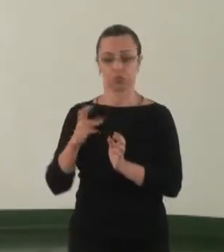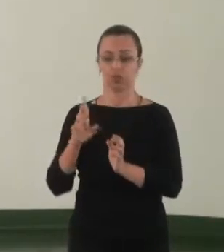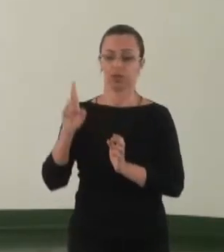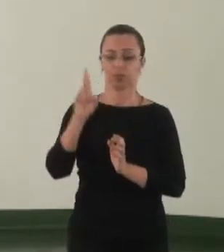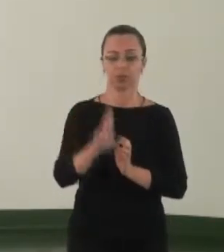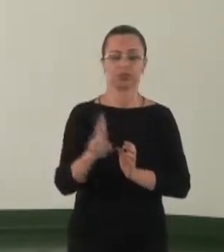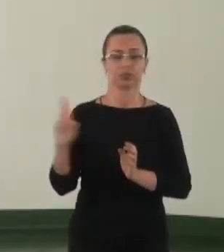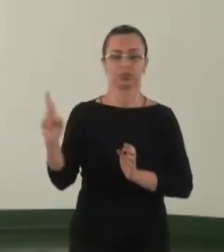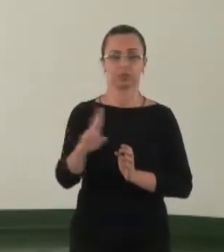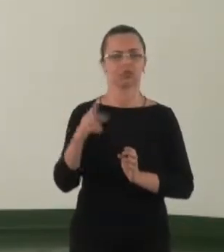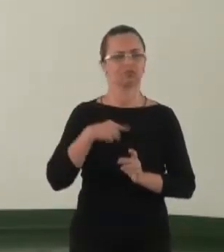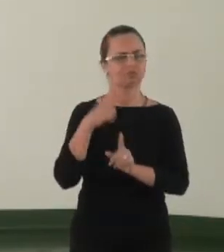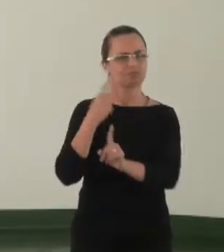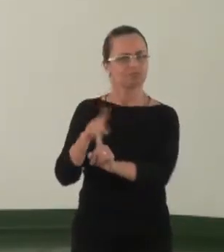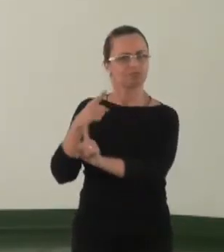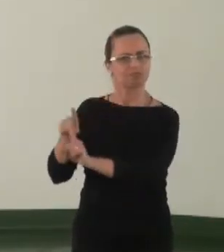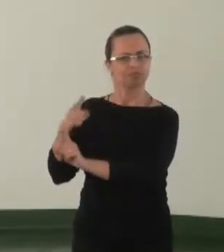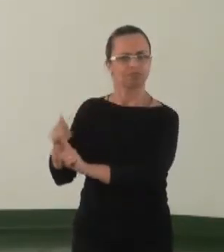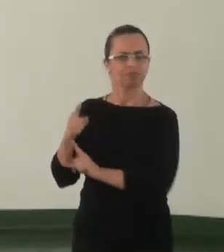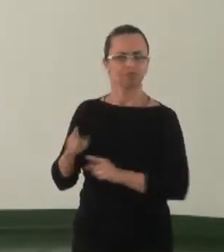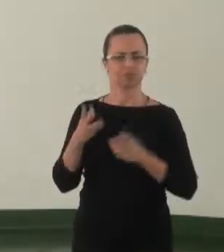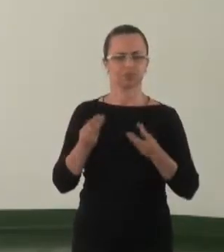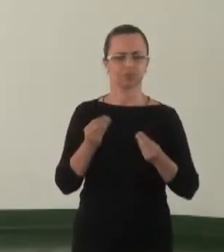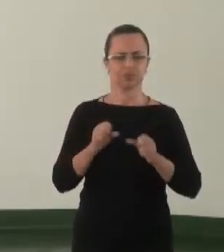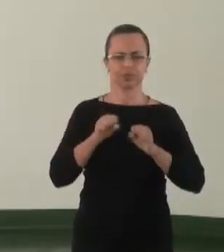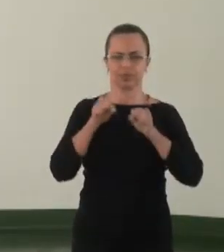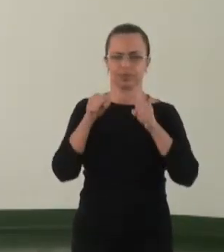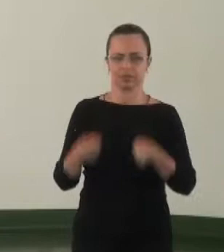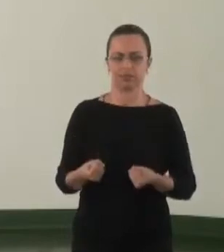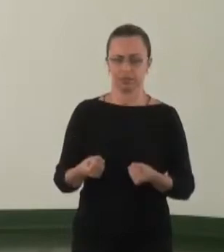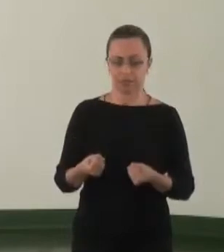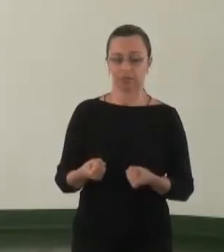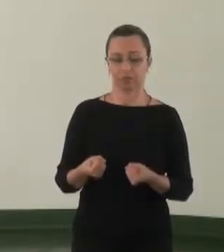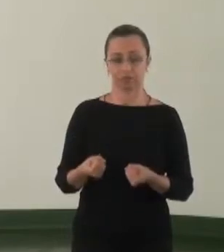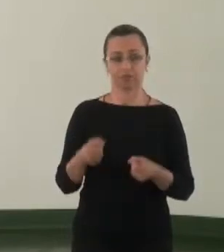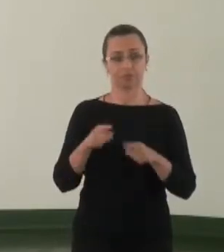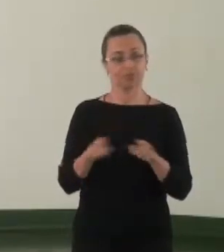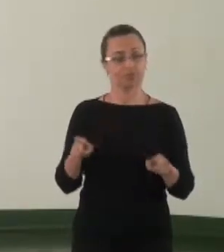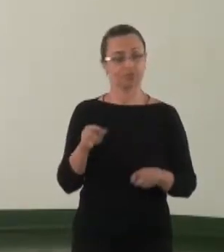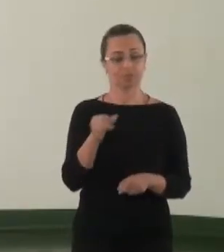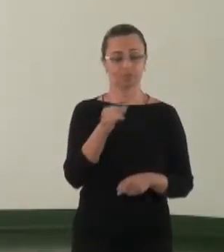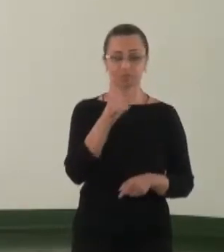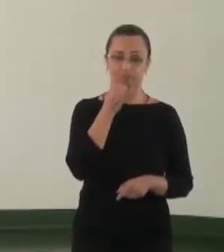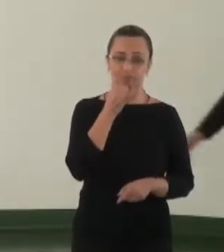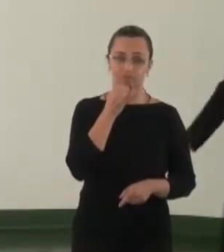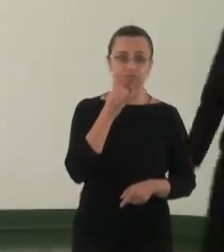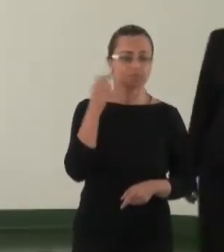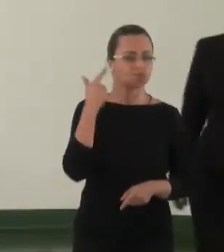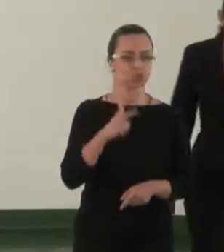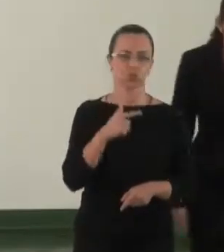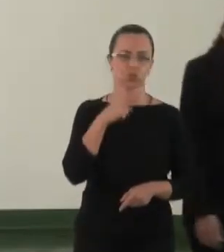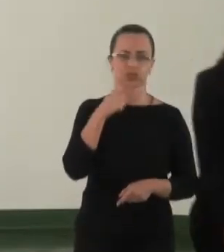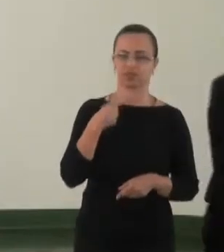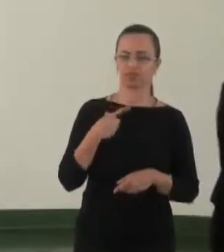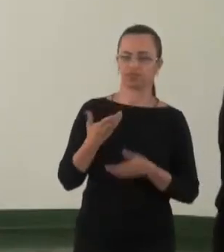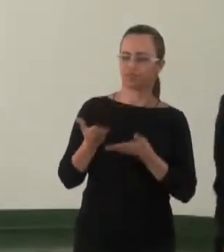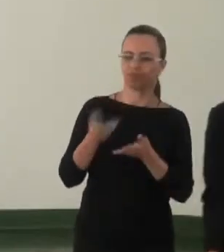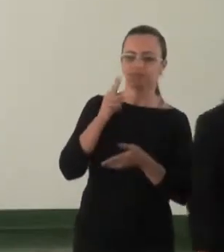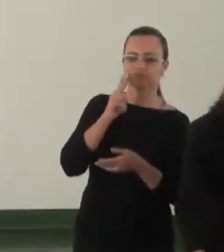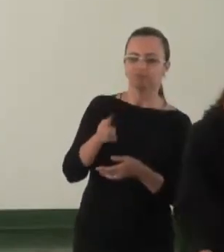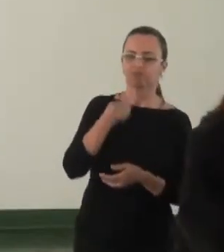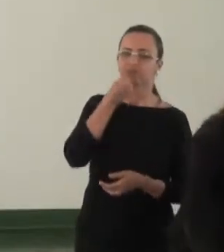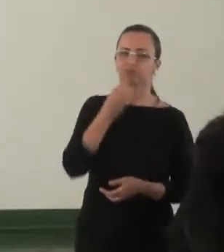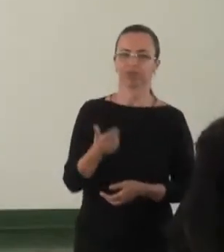seja, há muita perseguição para aqueles que defendem a causa, mas que infelizmente não são benquistos e não são